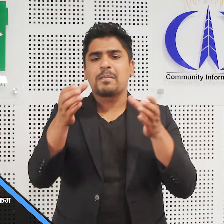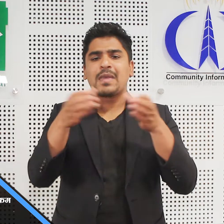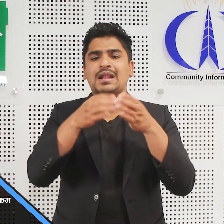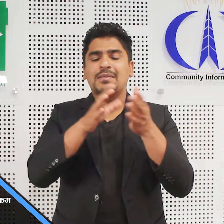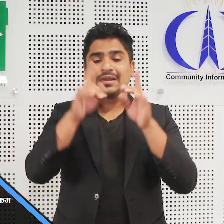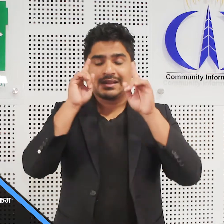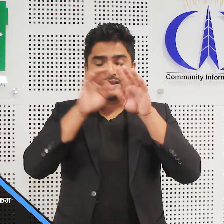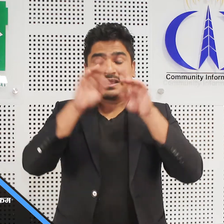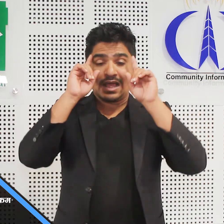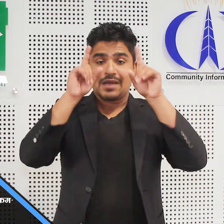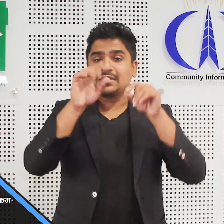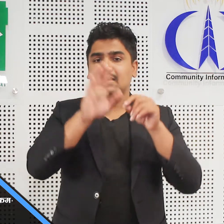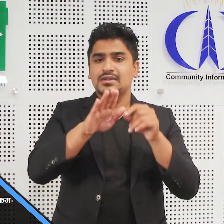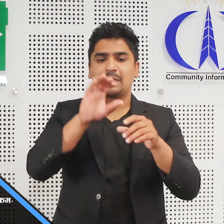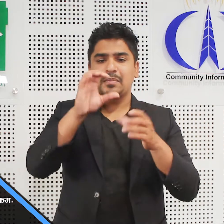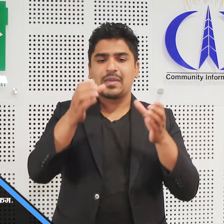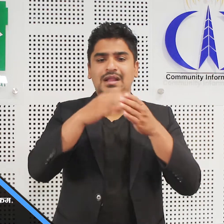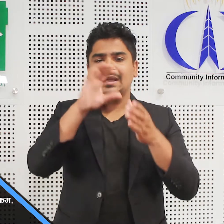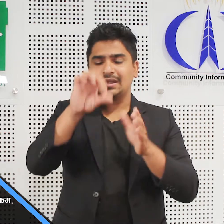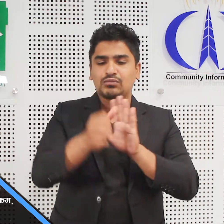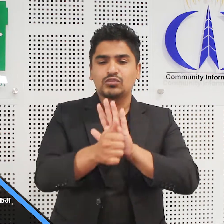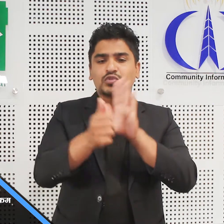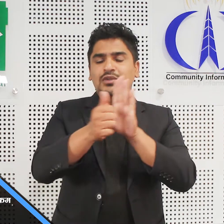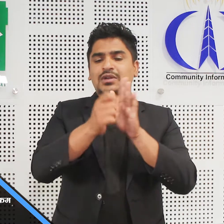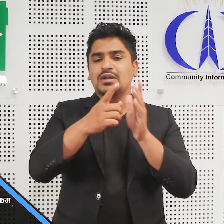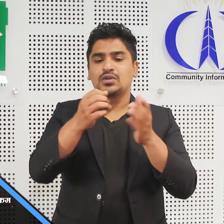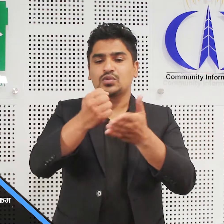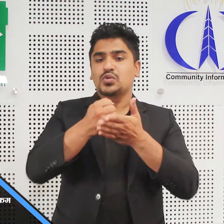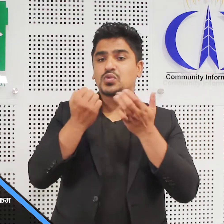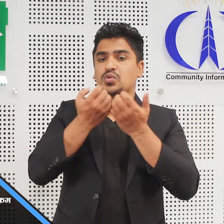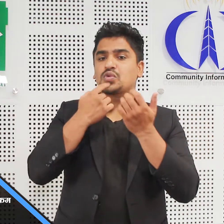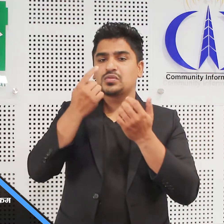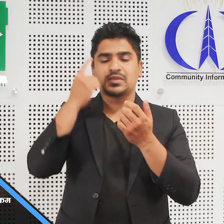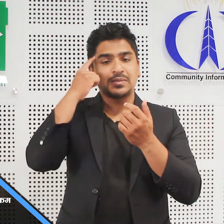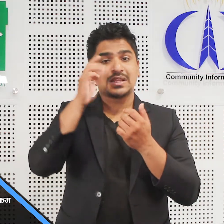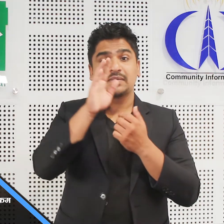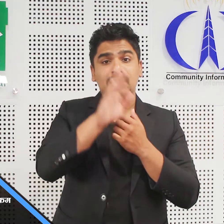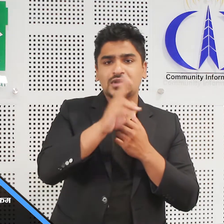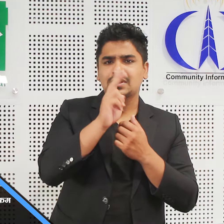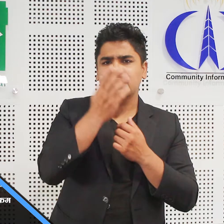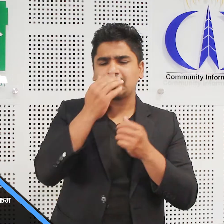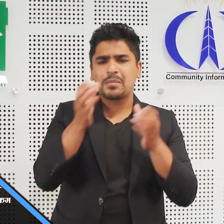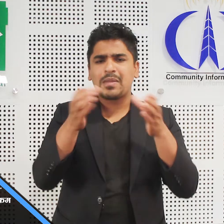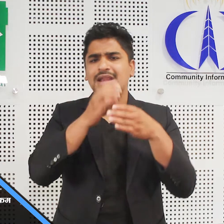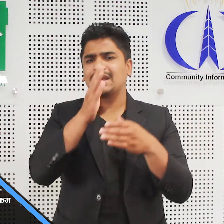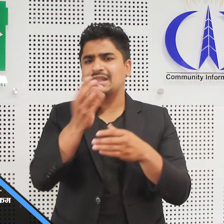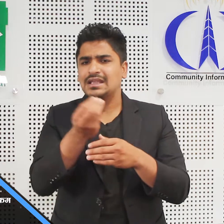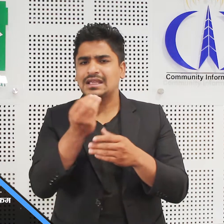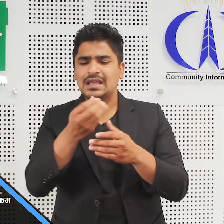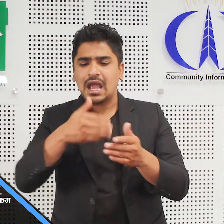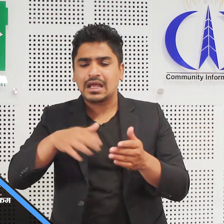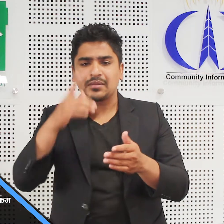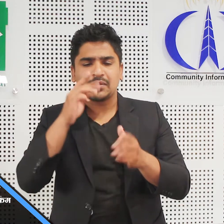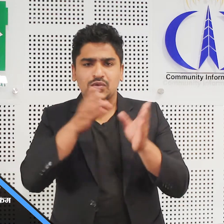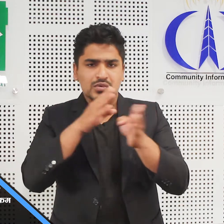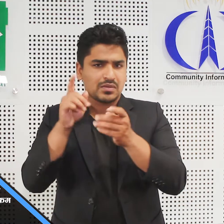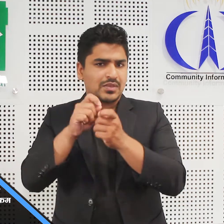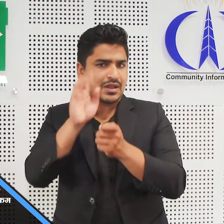छ, पालिकाले पुनरुत्थानको लागि सहयोग गरिदियोस् भन्ने सोचमा हुनुहुन्छ, त्यसको लागि पालिकाले केही आगामी दिनको योजना बनाएको छ? अब